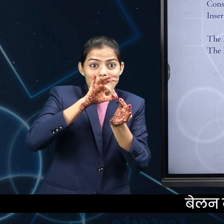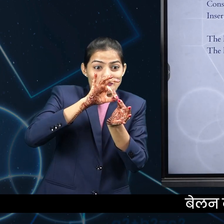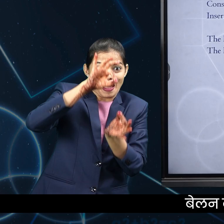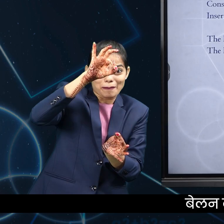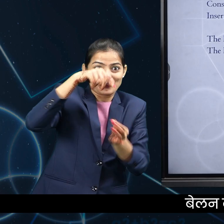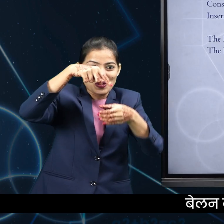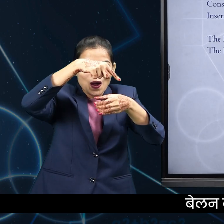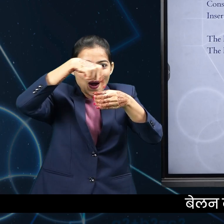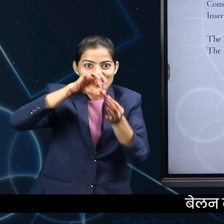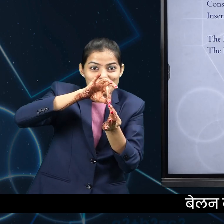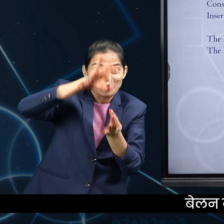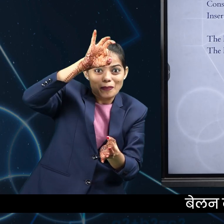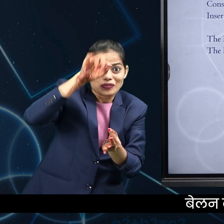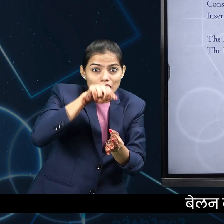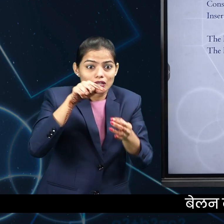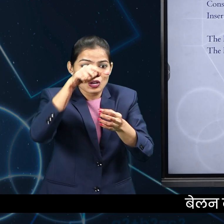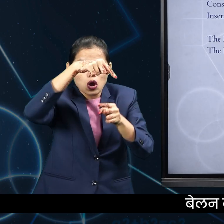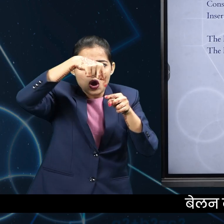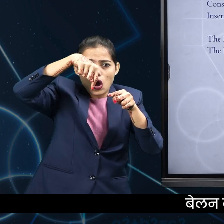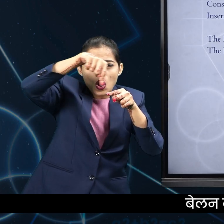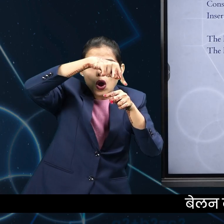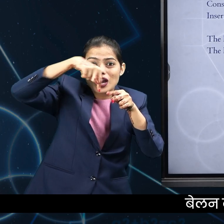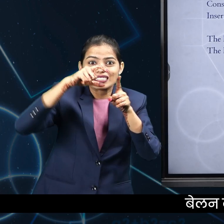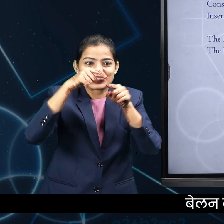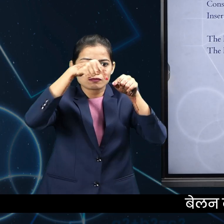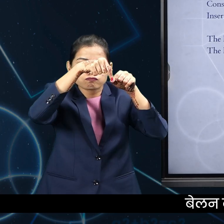बेलन की ऊंचाई इज इक्वल्स टू गोले का व्यास।